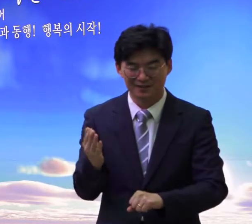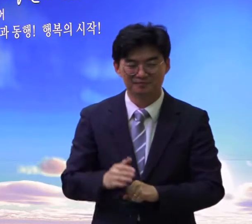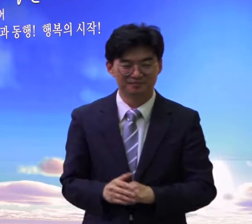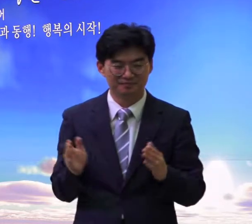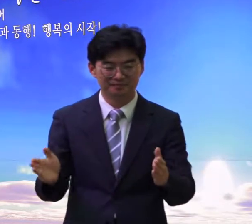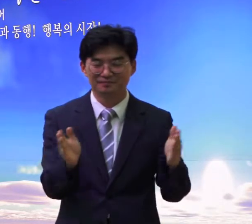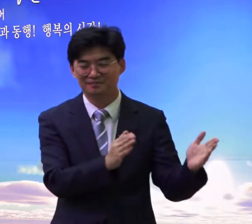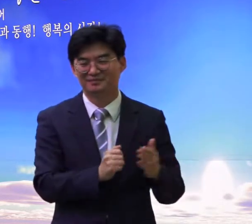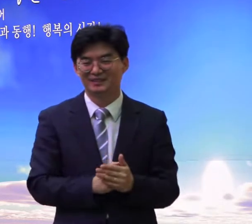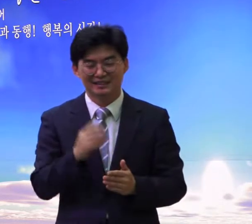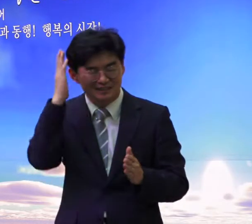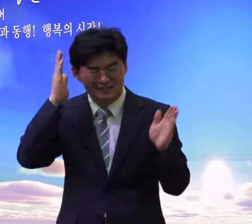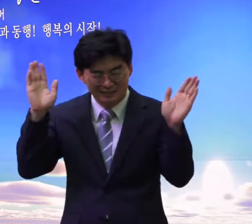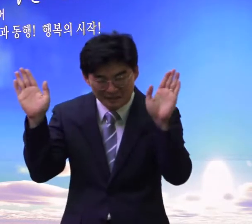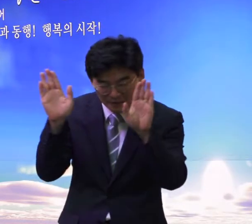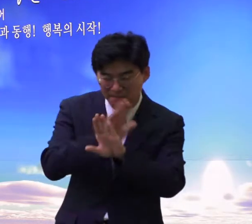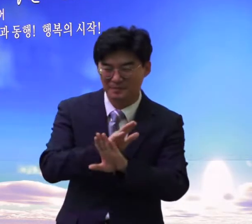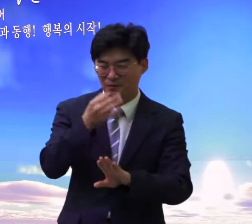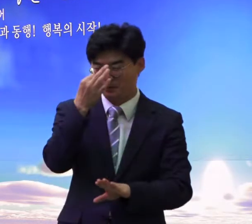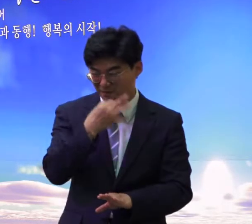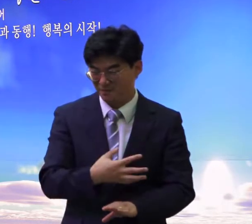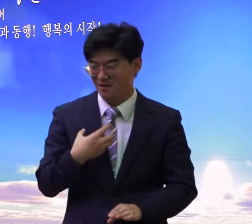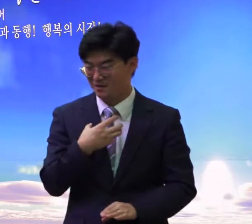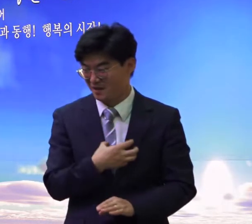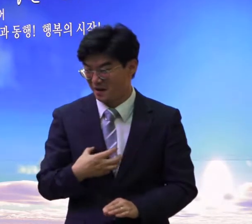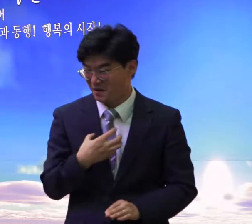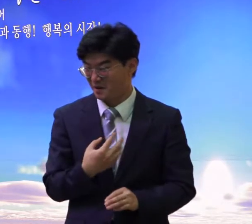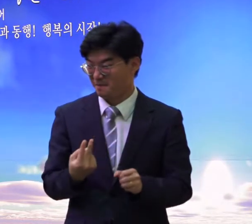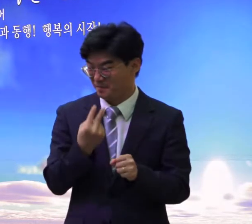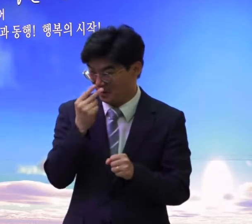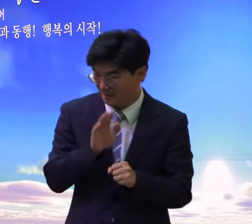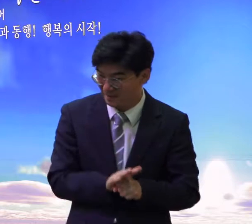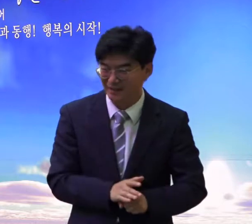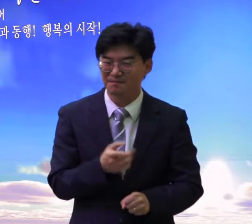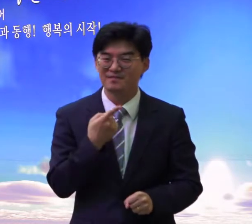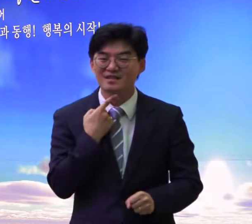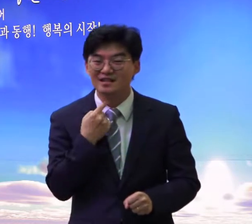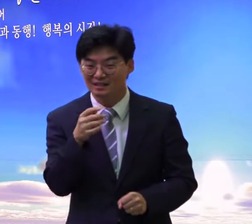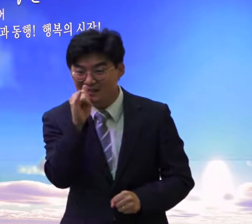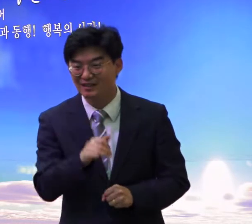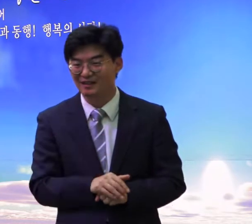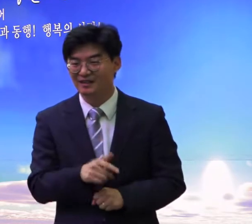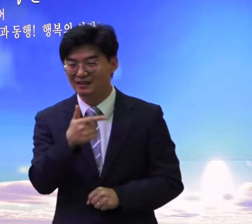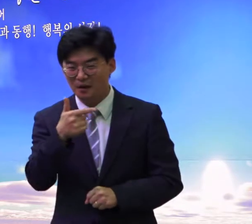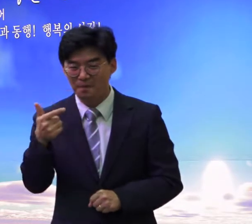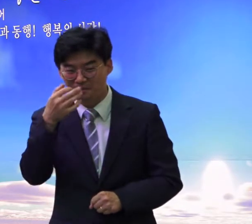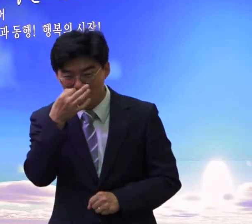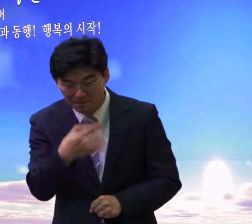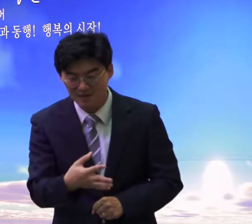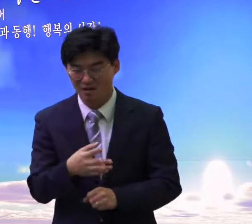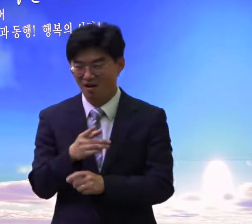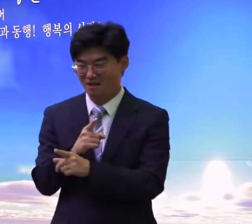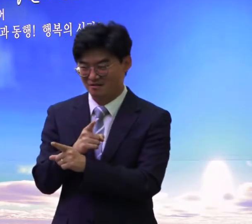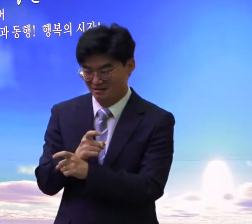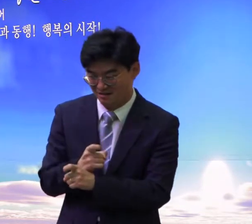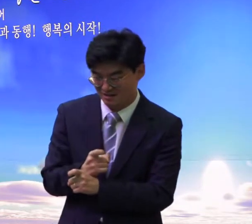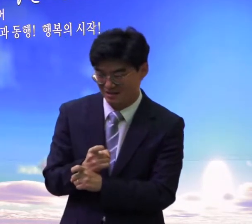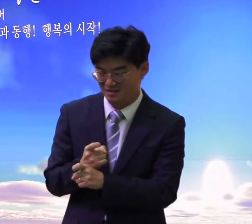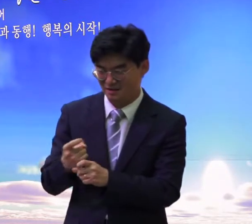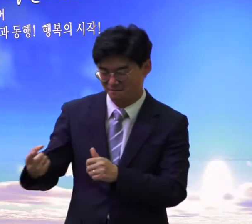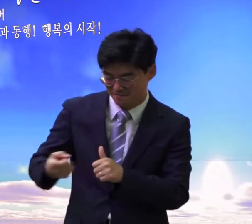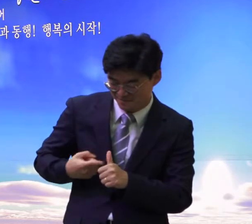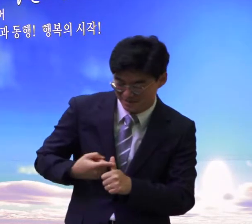시간들을 보내고 계십니까? 억울한 일을 당하고 너무나 힘들고 원수들에 쌓여서